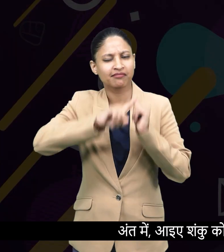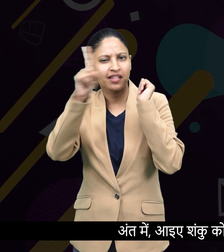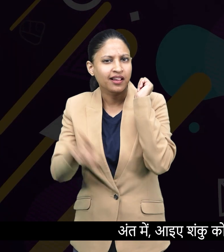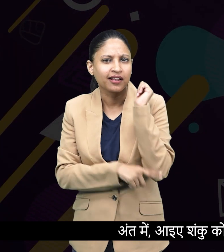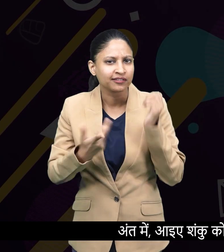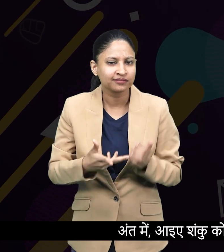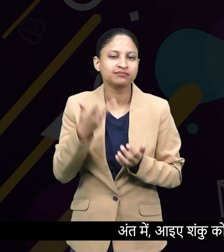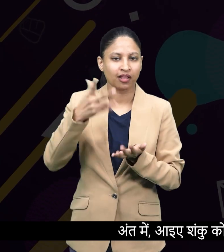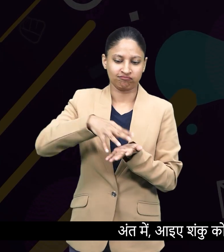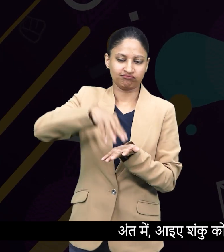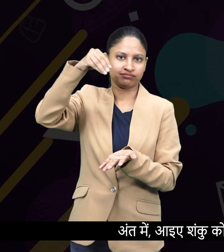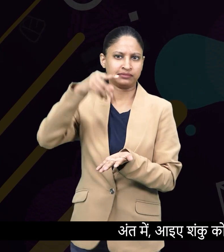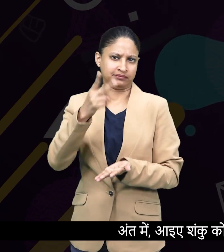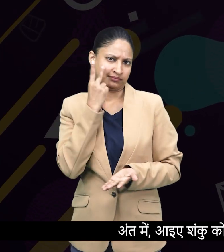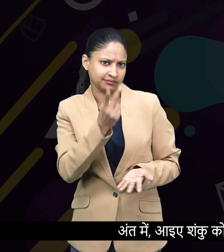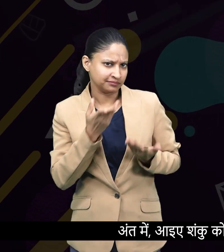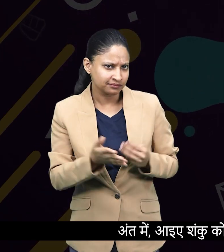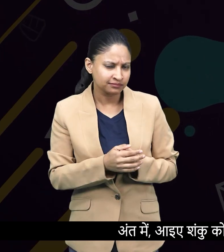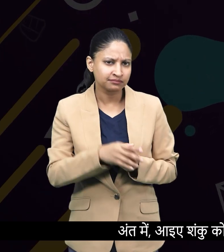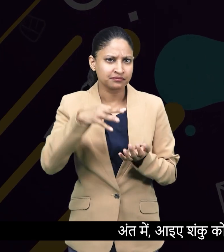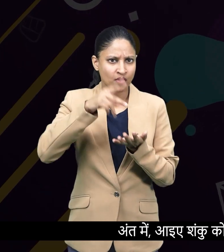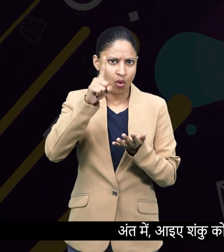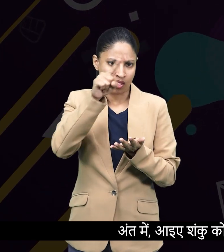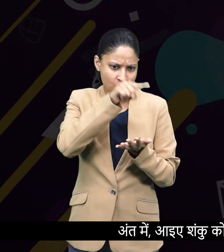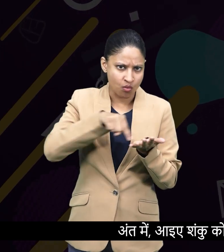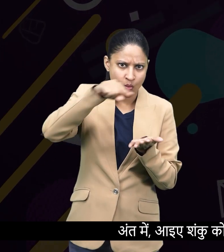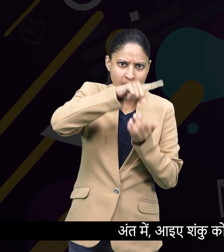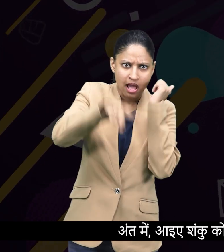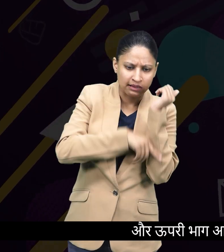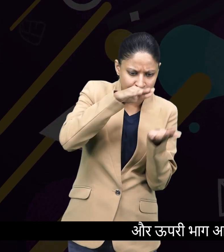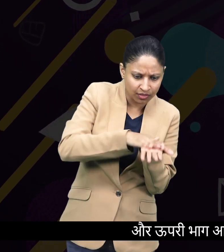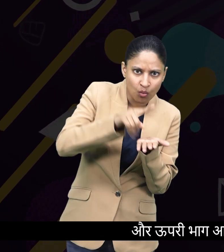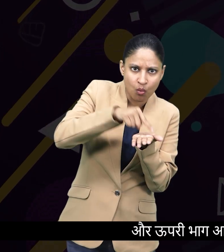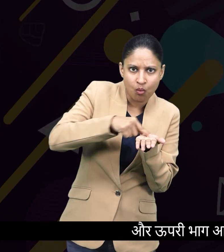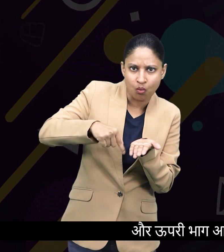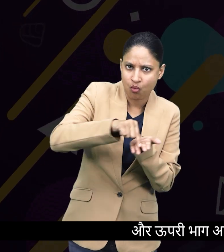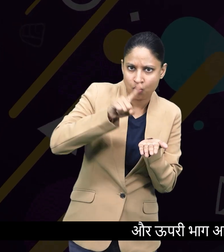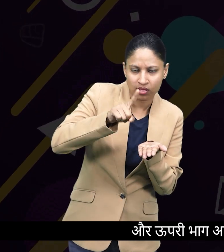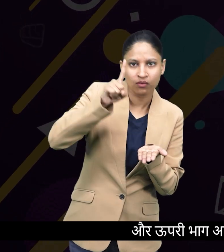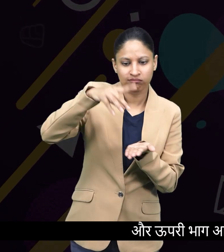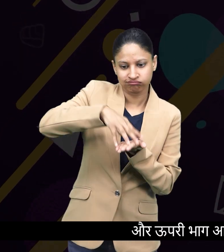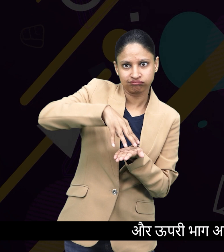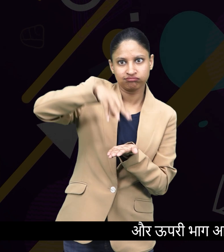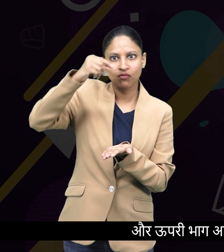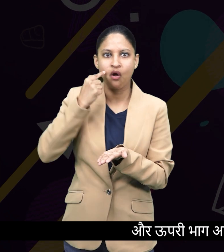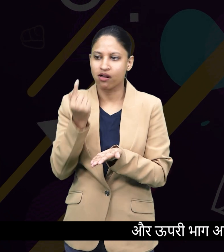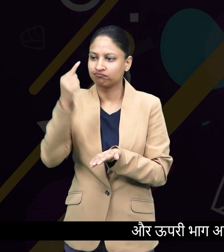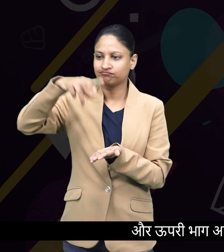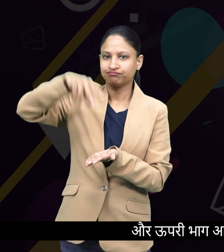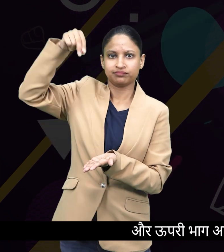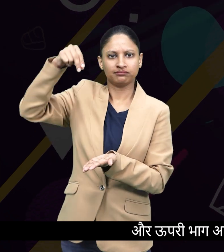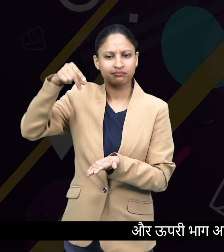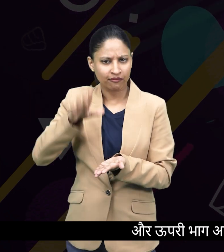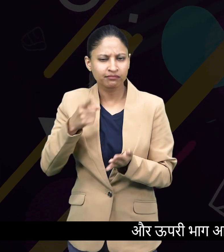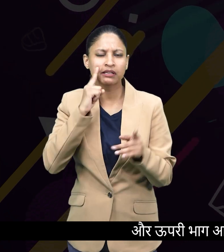अंत में आइए शंकु को देखें। इसका निचला भाग वृत्ताकार होता है और ऊपरी भाग आइसक्रीम कोन की तरह नुकीला